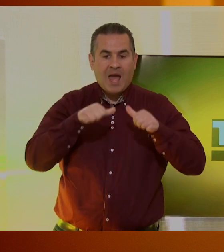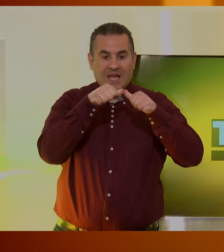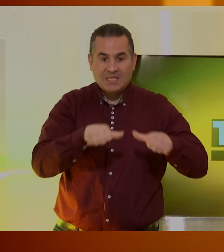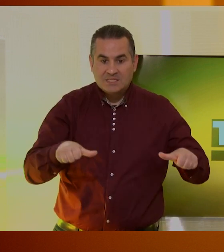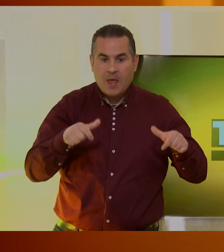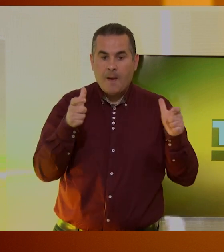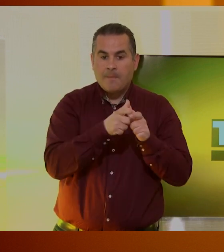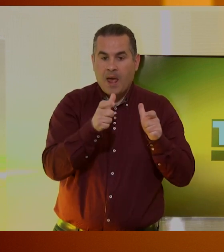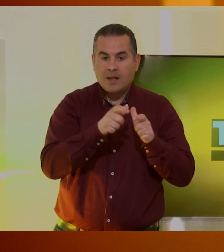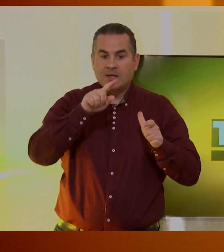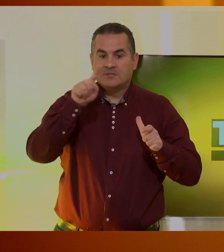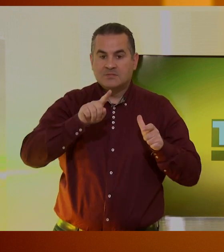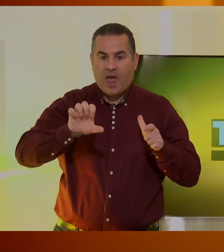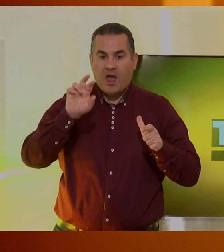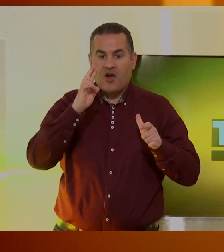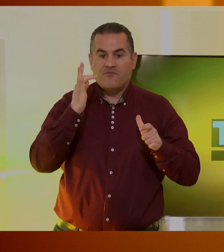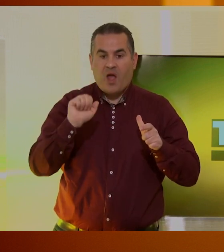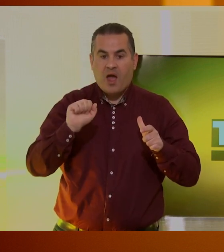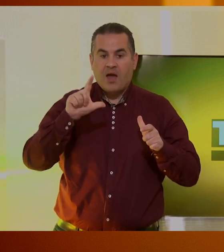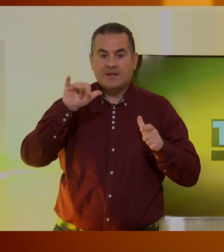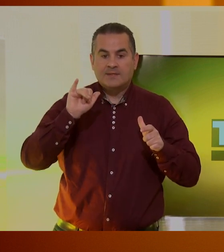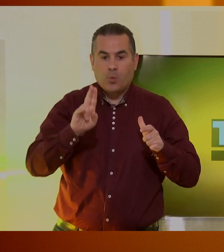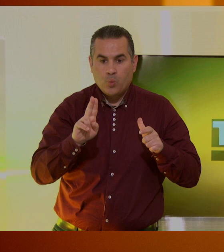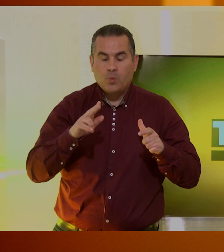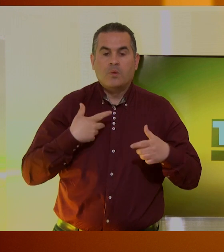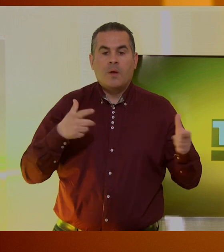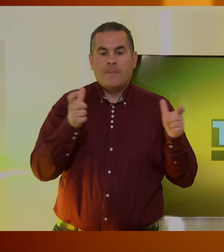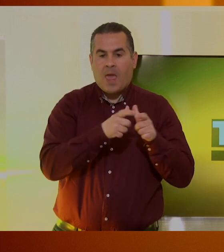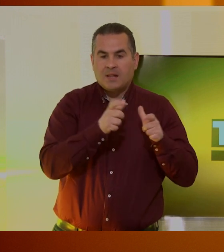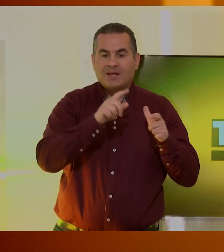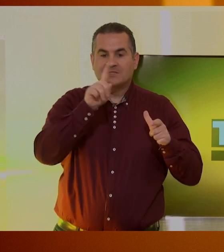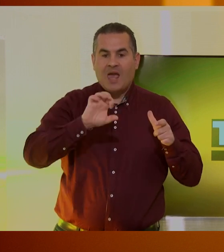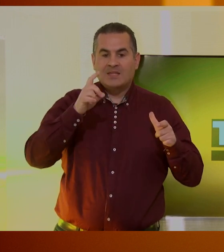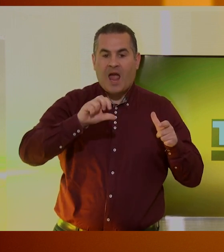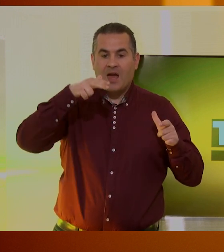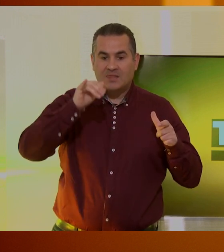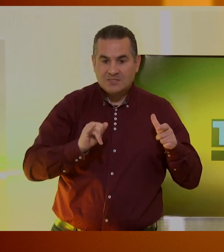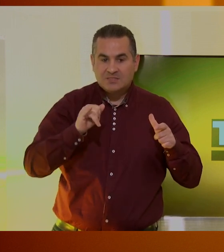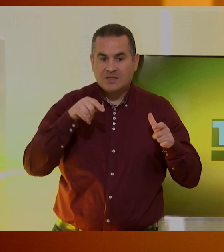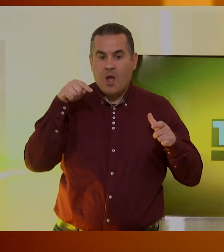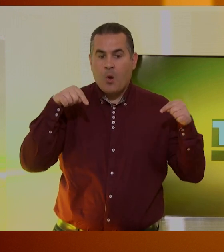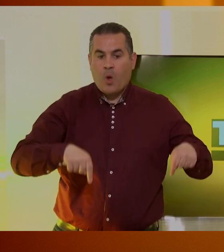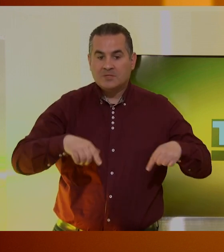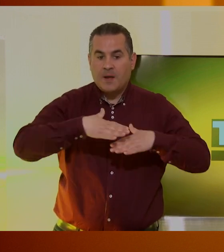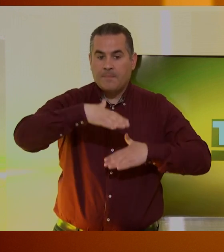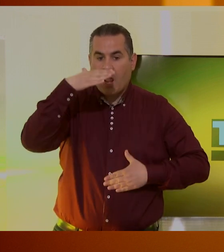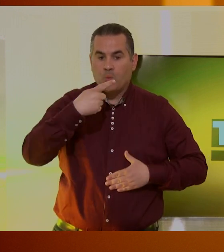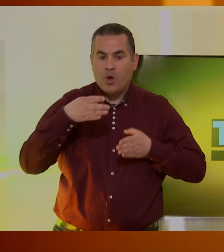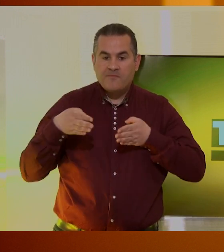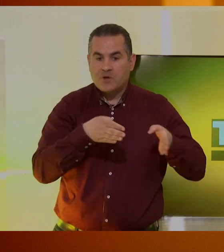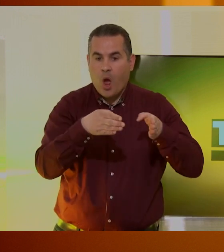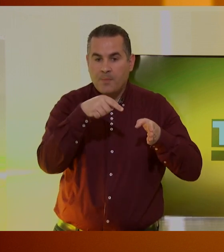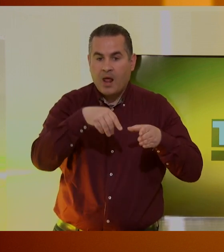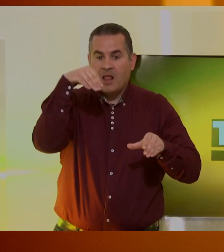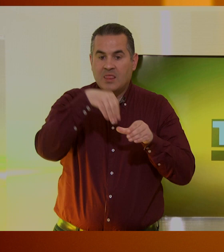del fuoco di Oristano che hanno proceduto al recupero della salma e alla sua identificazione per rintracciare la donna la prefettura di Oristano aveva attivato il piano